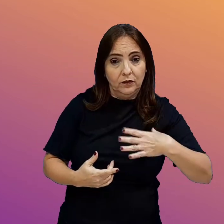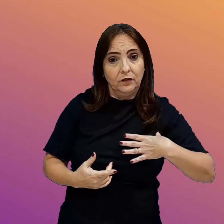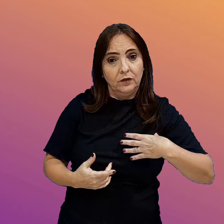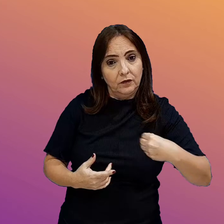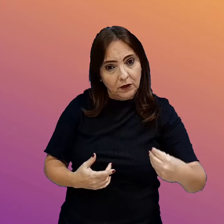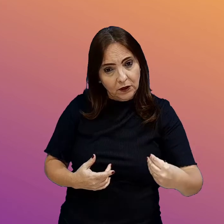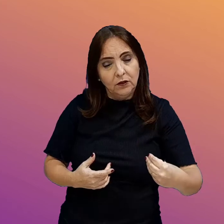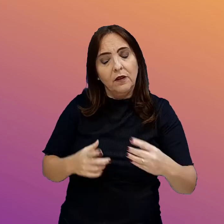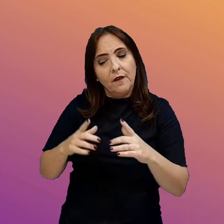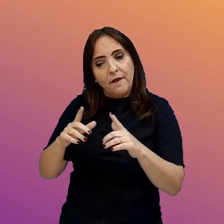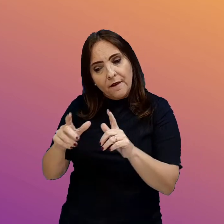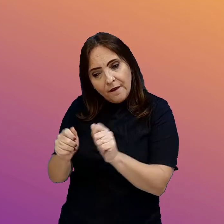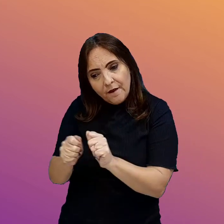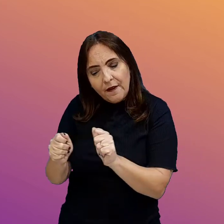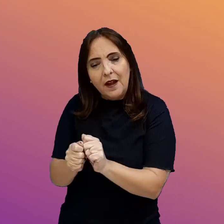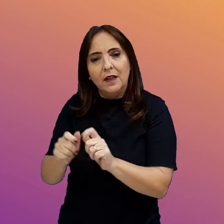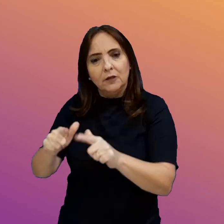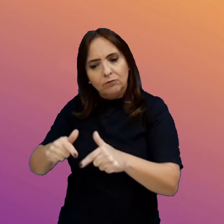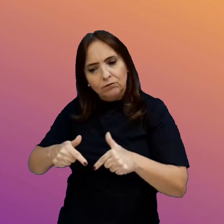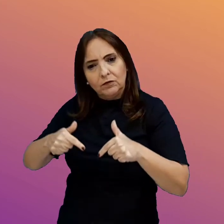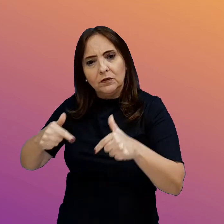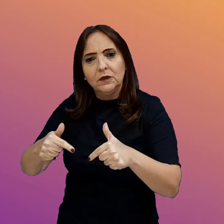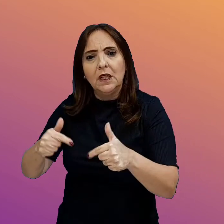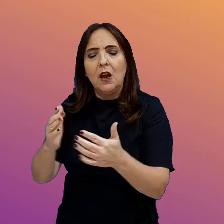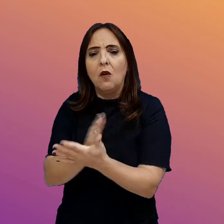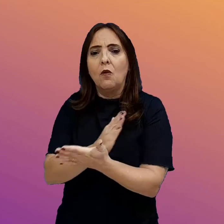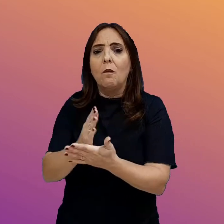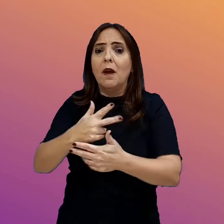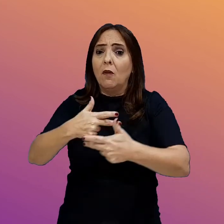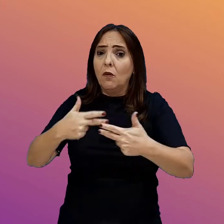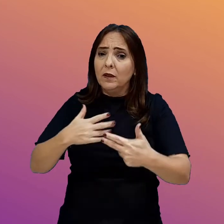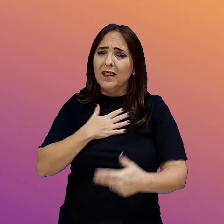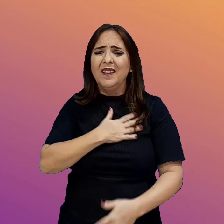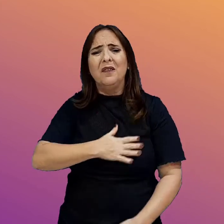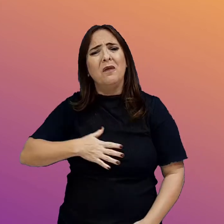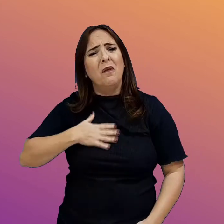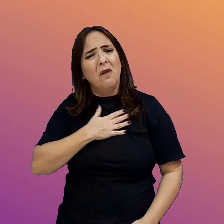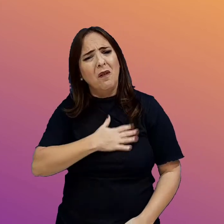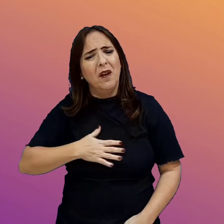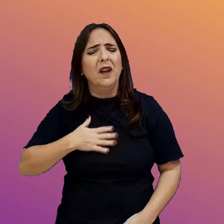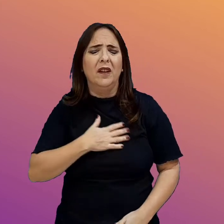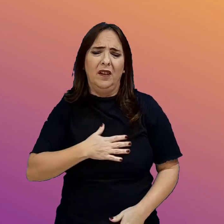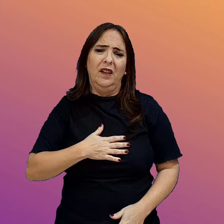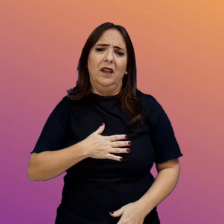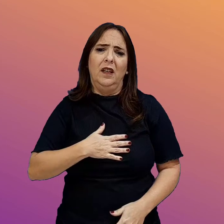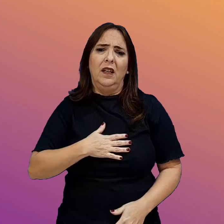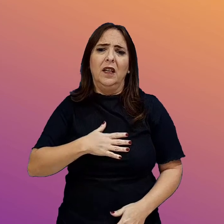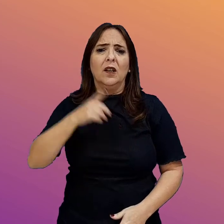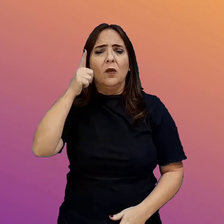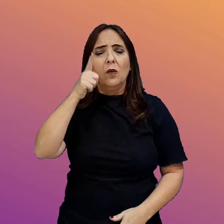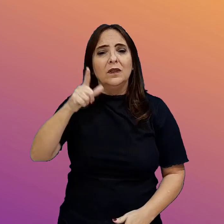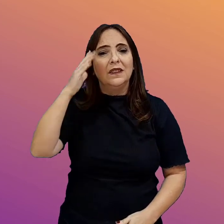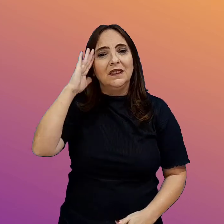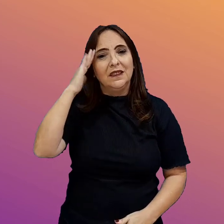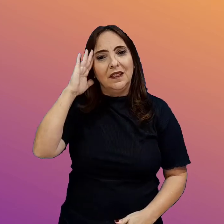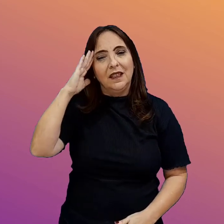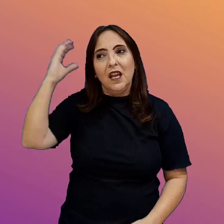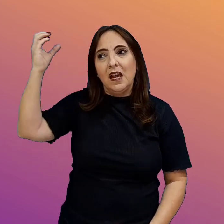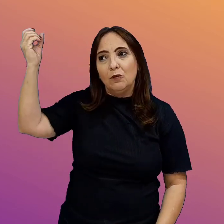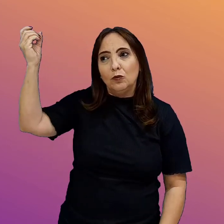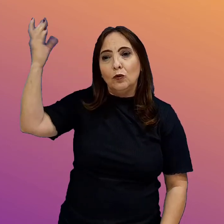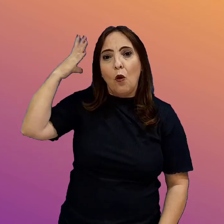veja fazendo algo que ele goste, que ele consiga entender a vocação natural